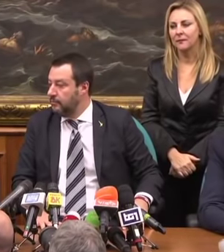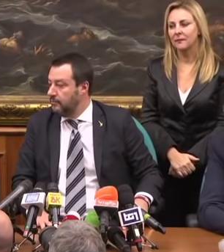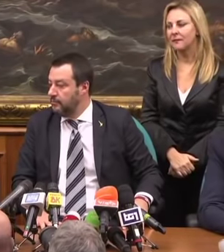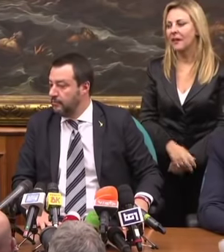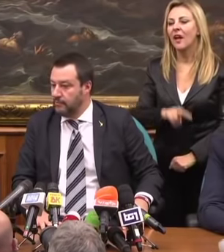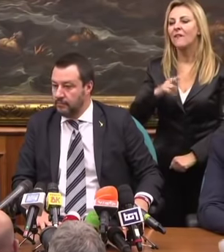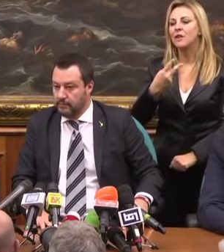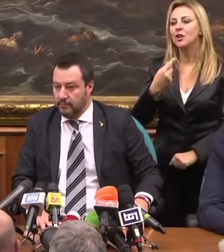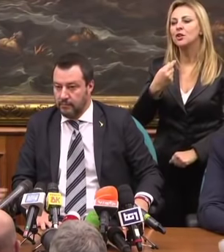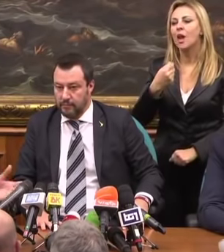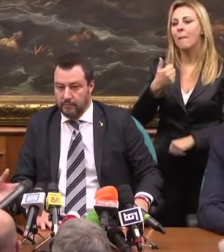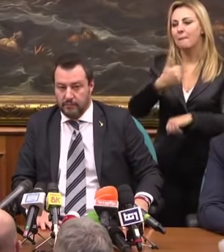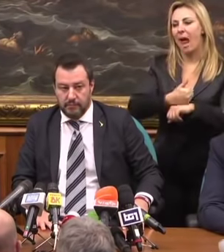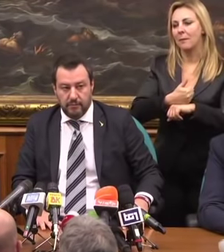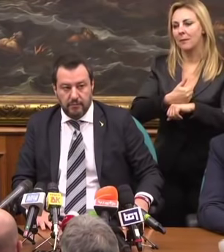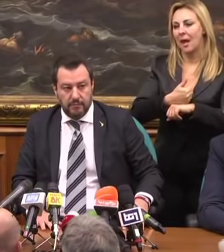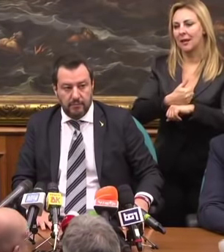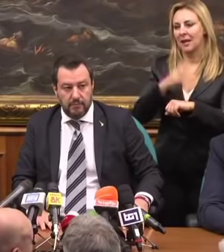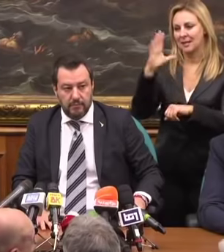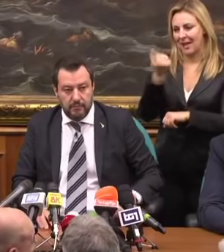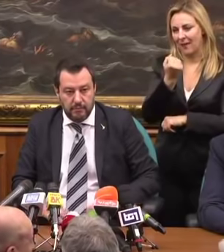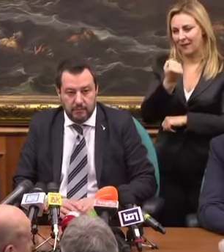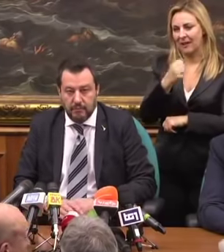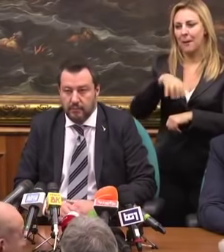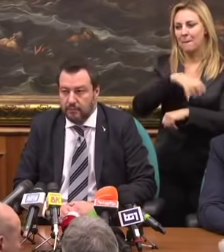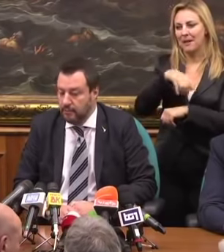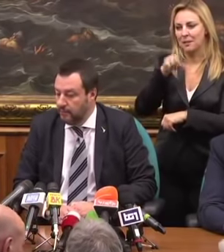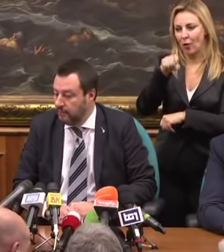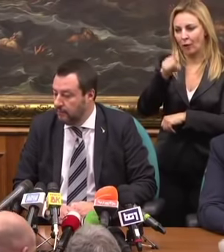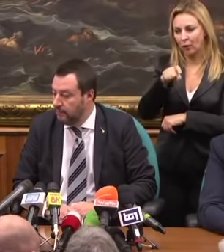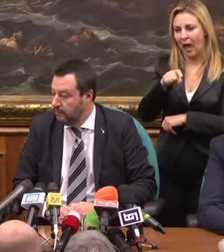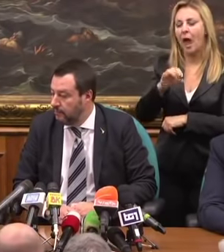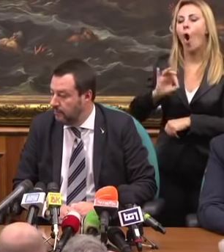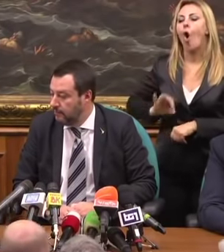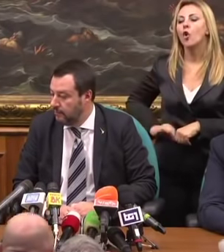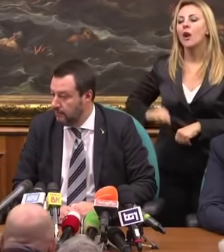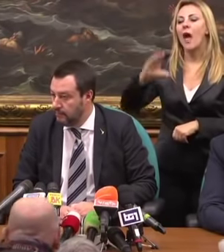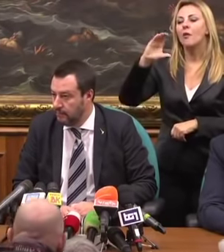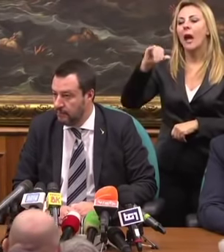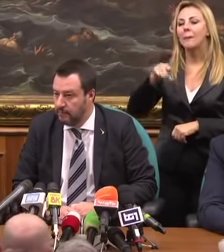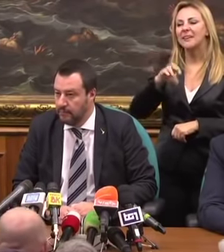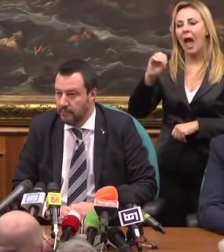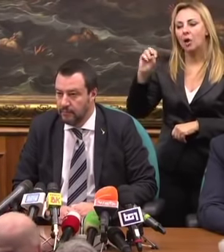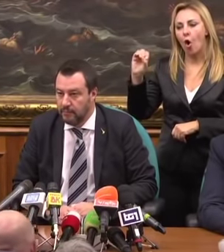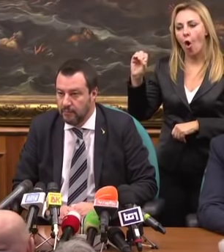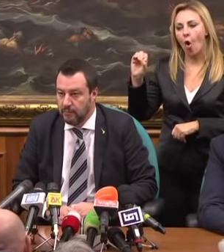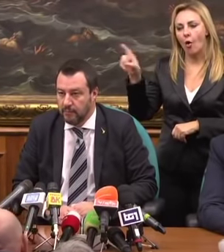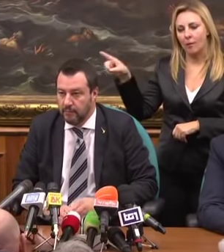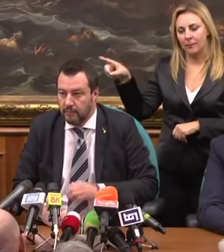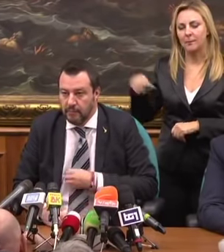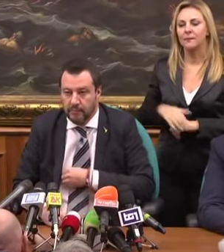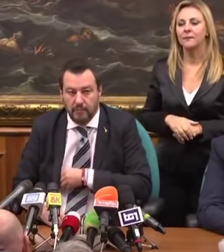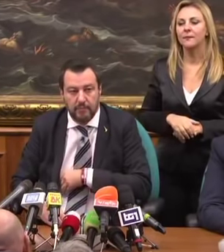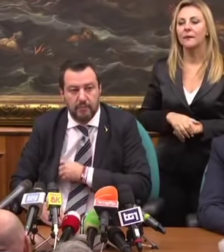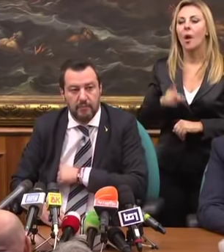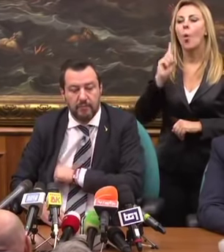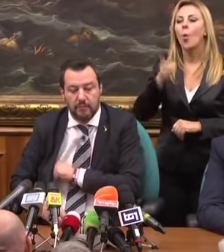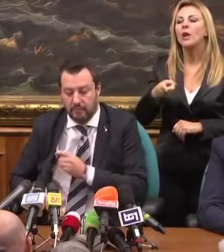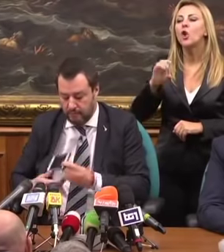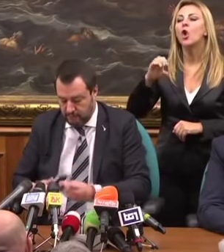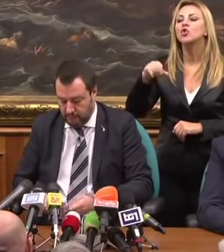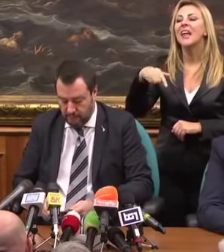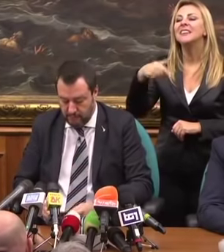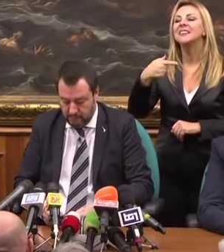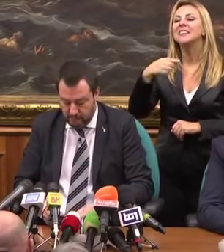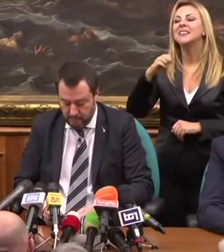il premio Martino Sardini, il ministro Fontana, l'onorevole Capitani, ma anche il Silvio Centena, perché è stato